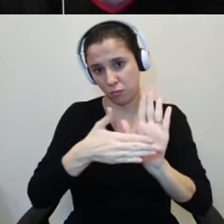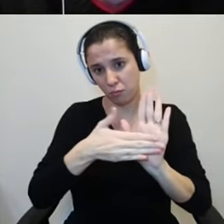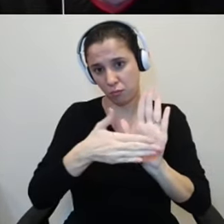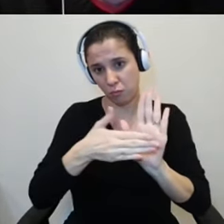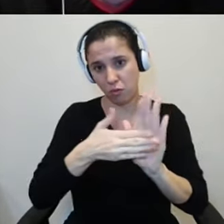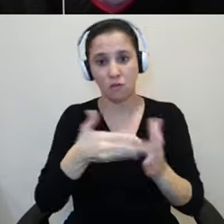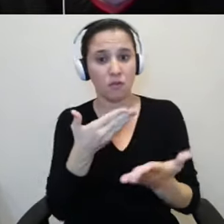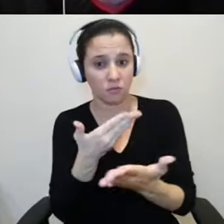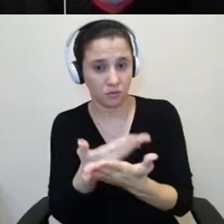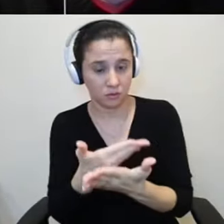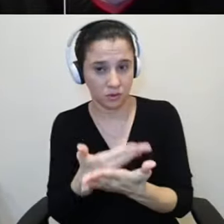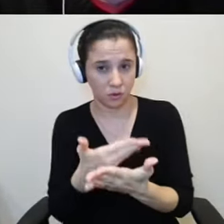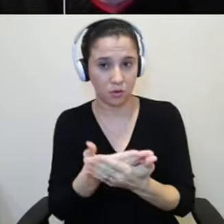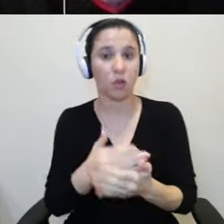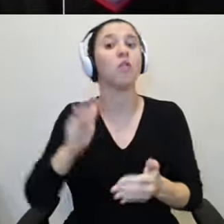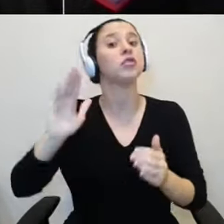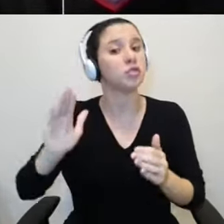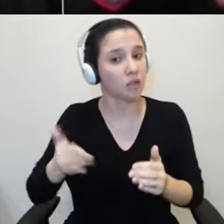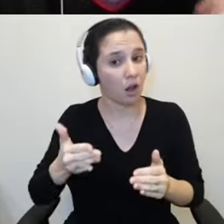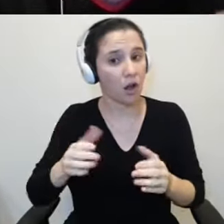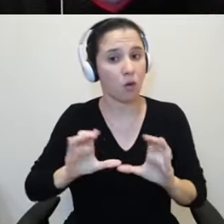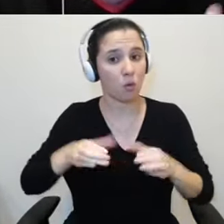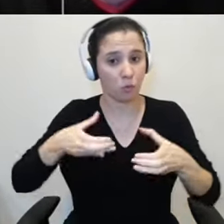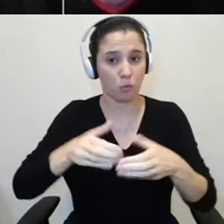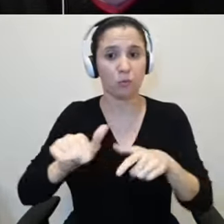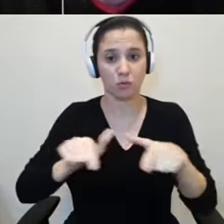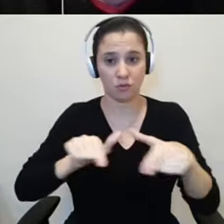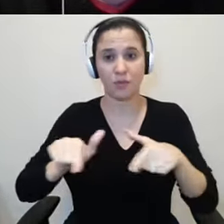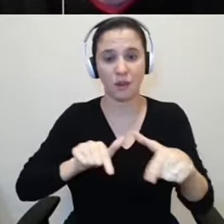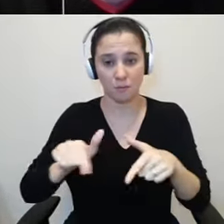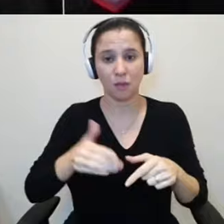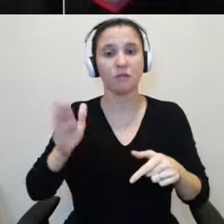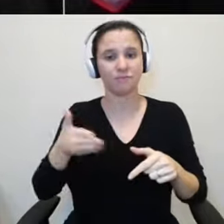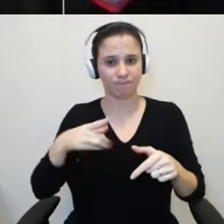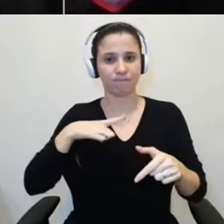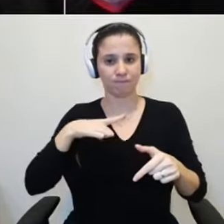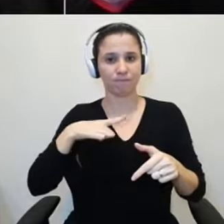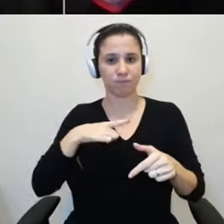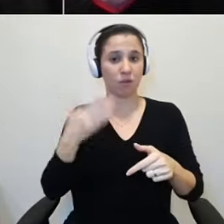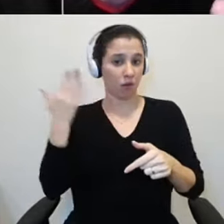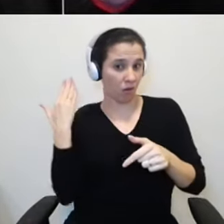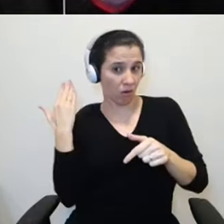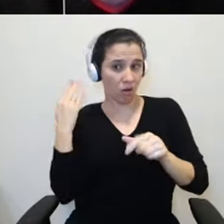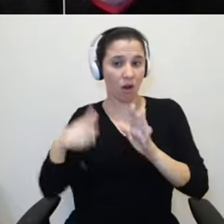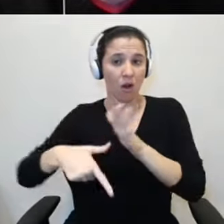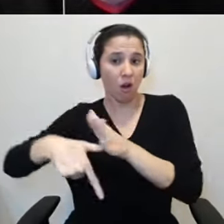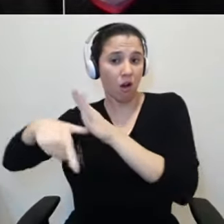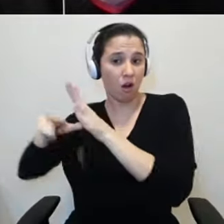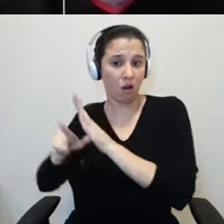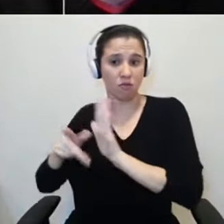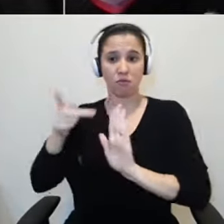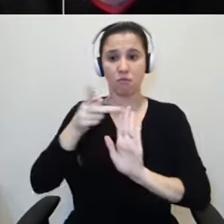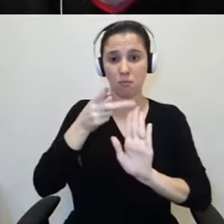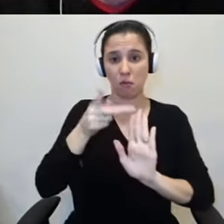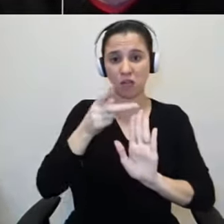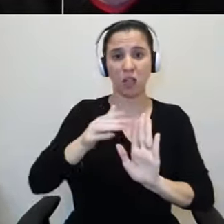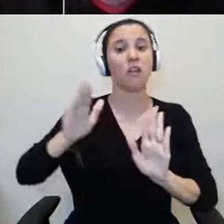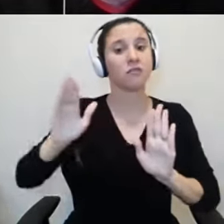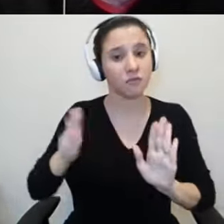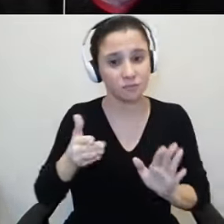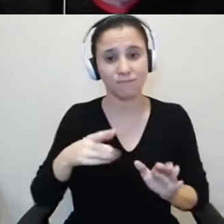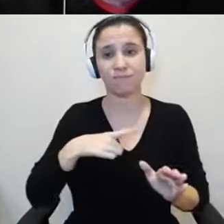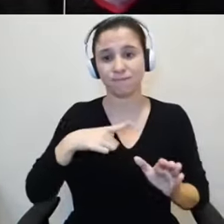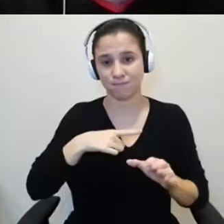montamos esse grupo de trabalho. Aliás, até antes dessa portaria sair, os servidores, nós já estávamos discutindo isso com os coordenadores